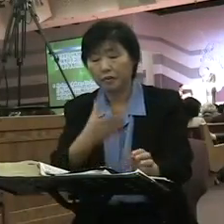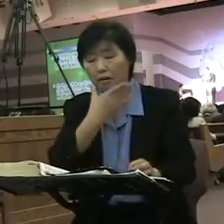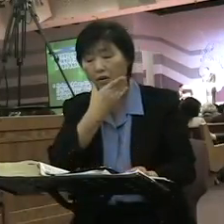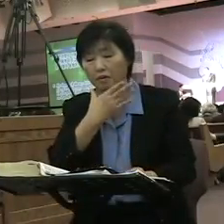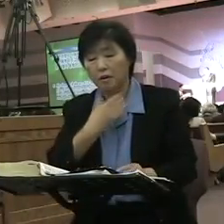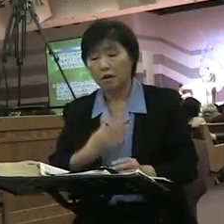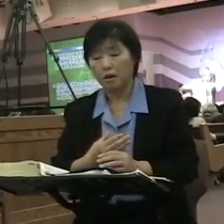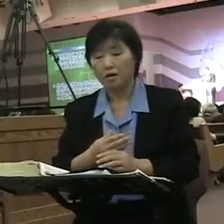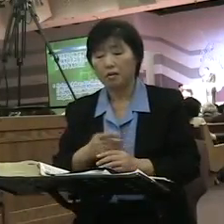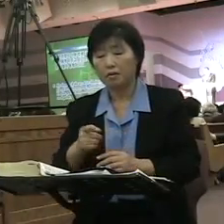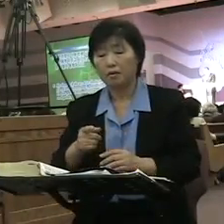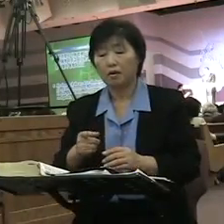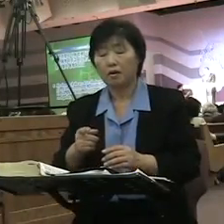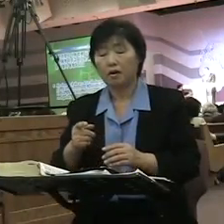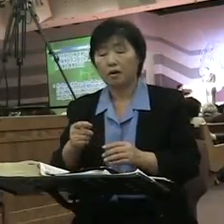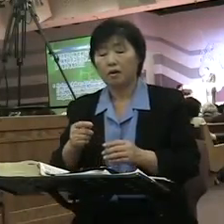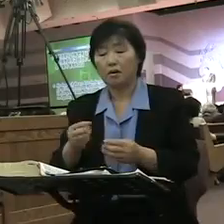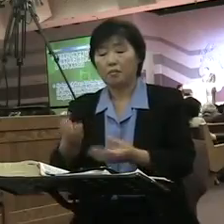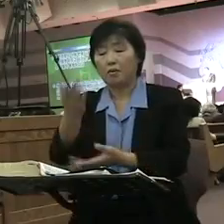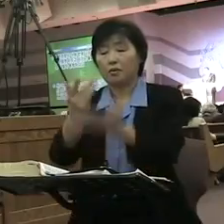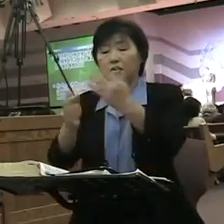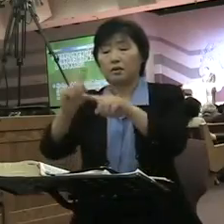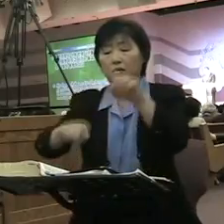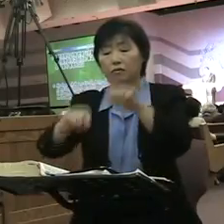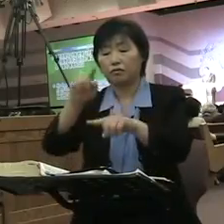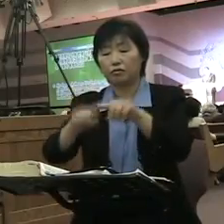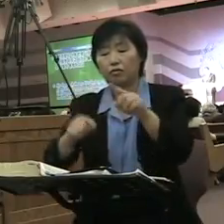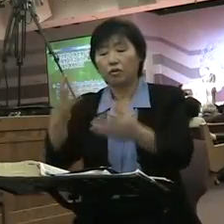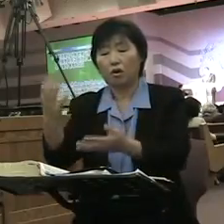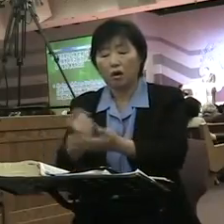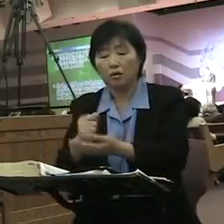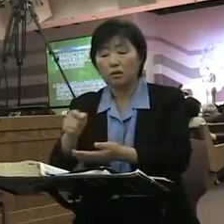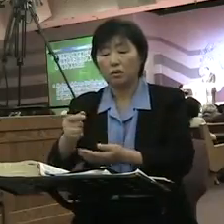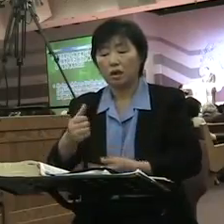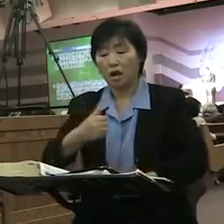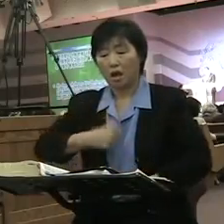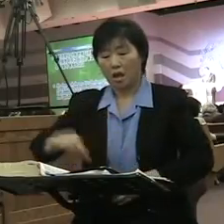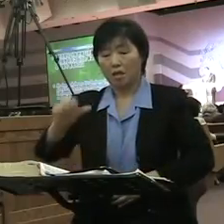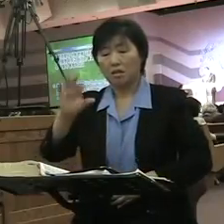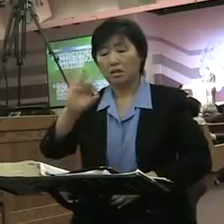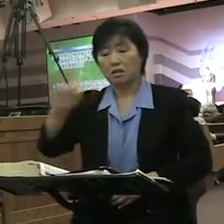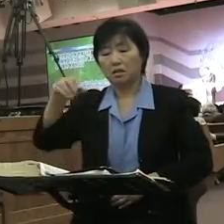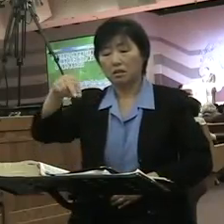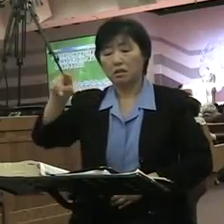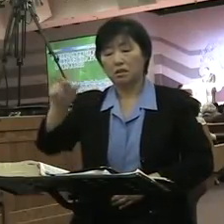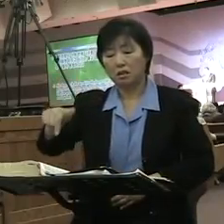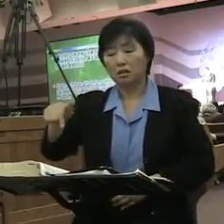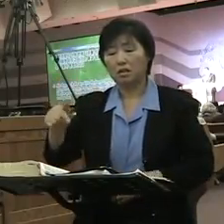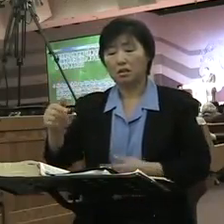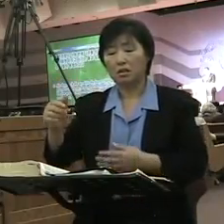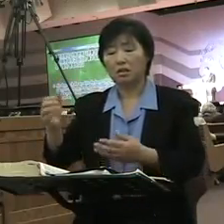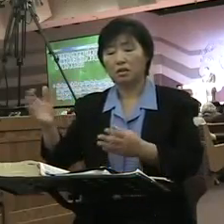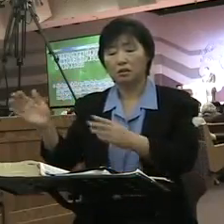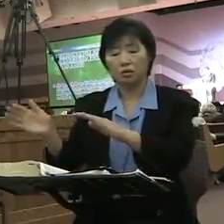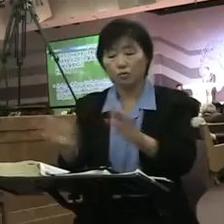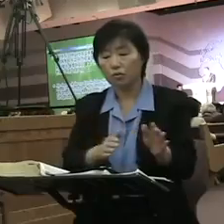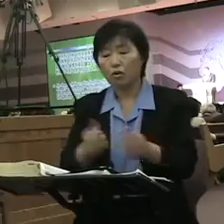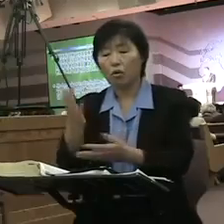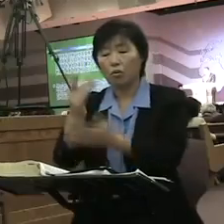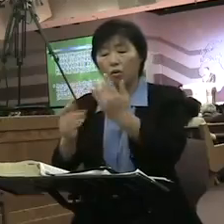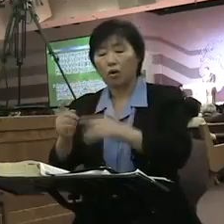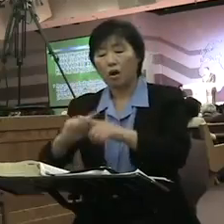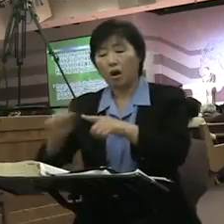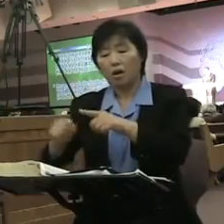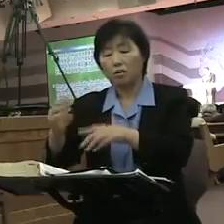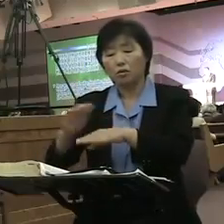아브라함이 이에 번제나무를 취하여 그 아들 이삭에게 지우고 자기는 불과 칼을 손에 들고 두 사람이 동행하더니 이삭이